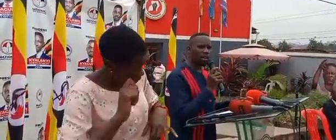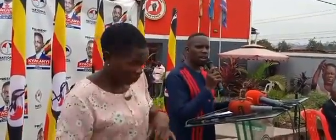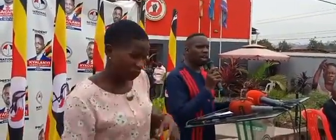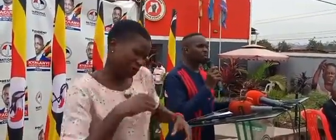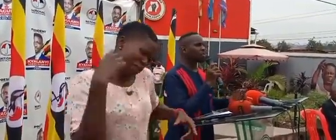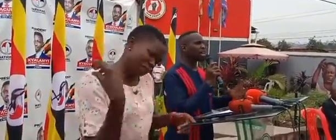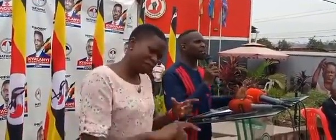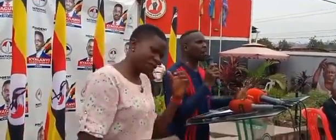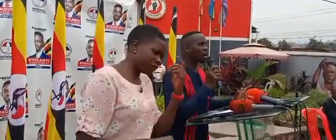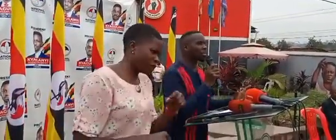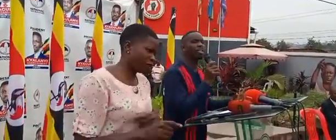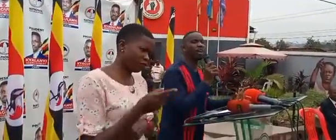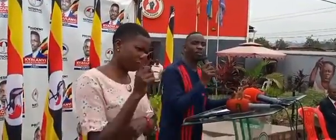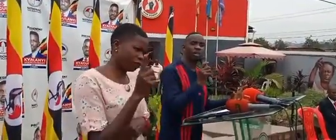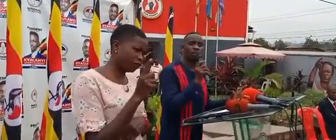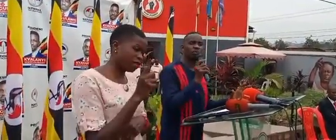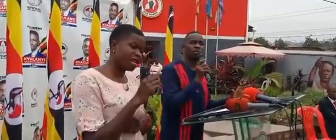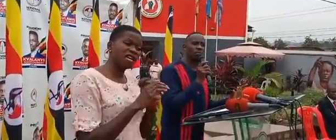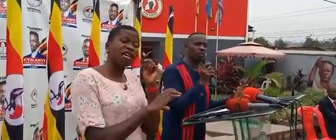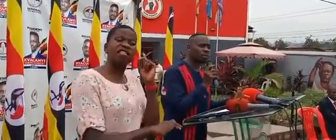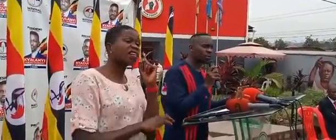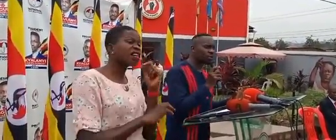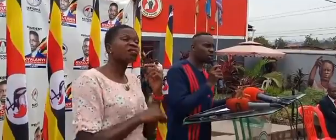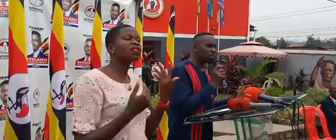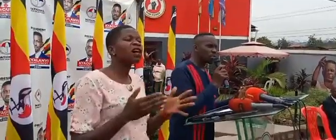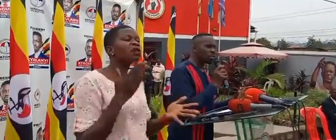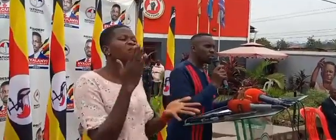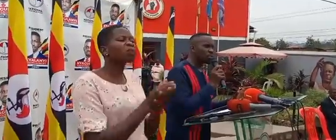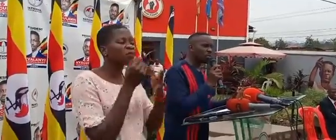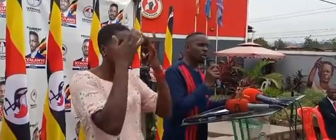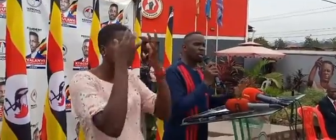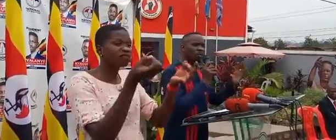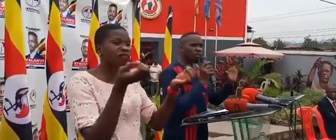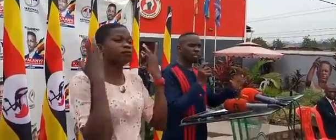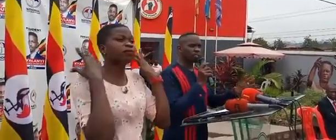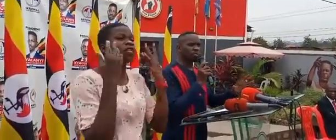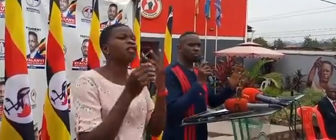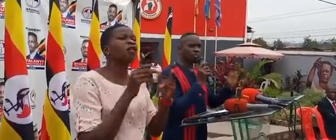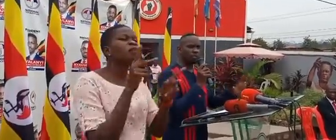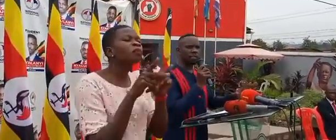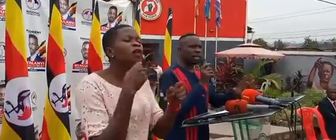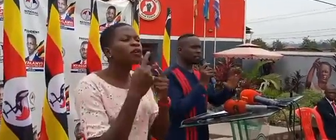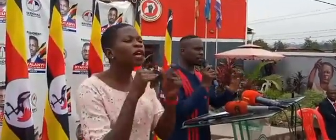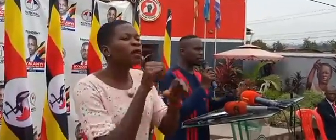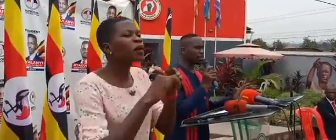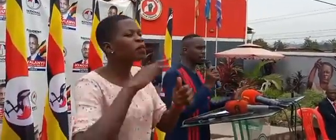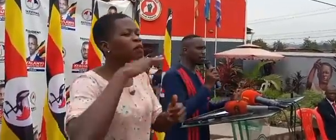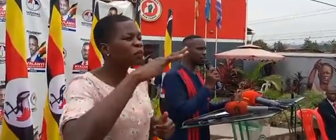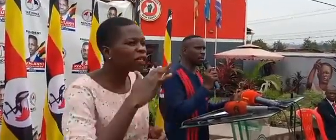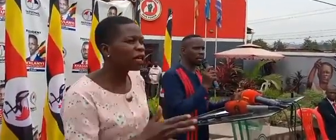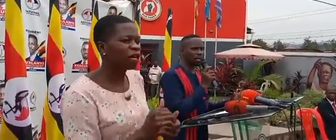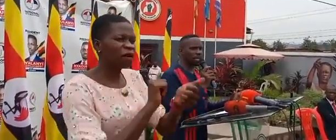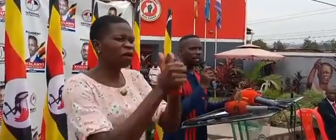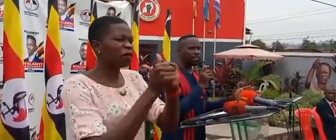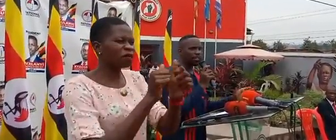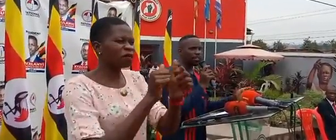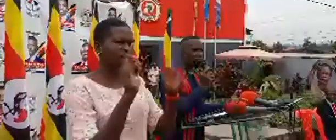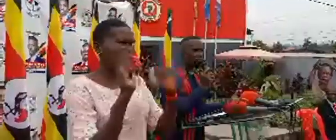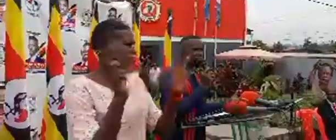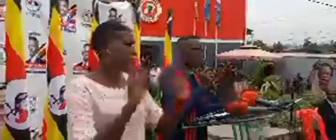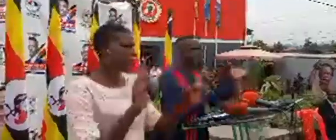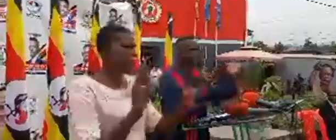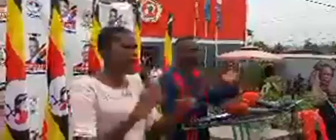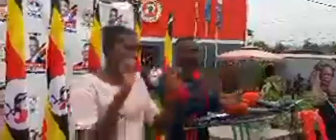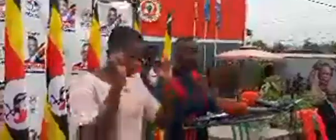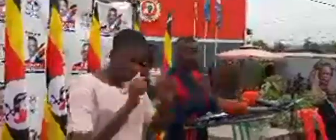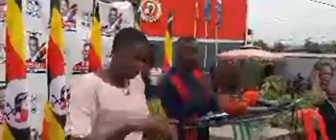bapakubaakuba kati munnage eggwanga tekikyayogera ku bintu ebyo. Byoba yogera ku petition zi speaker biki biki ffe tugamba nedda.